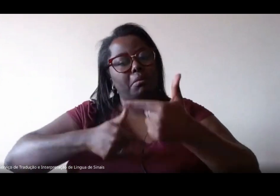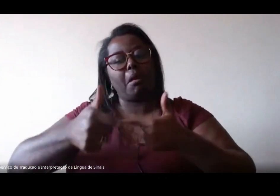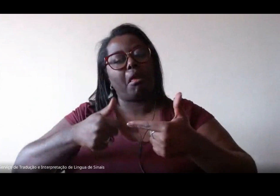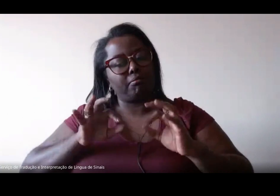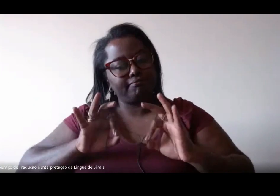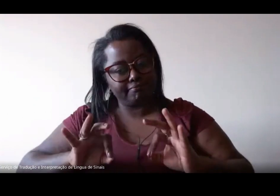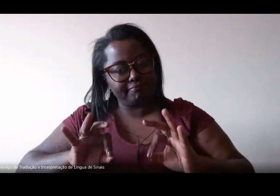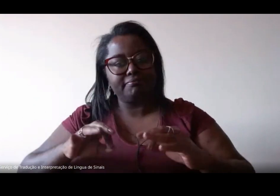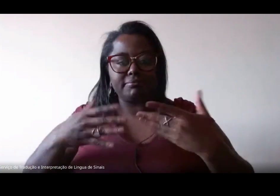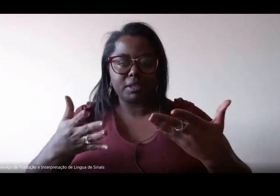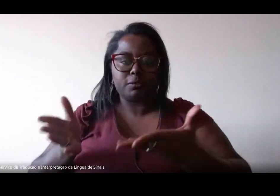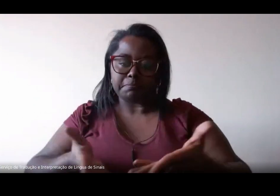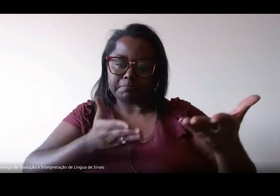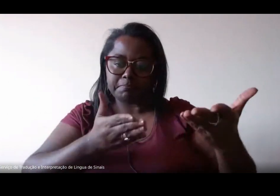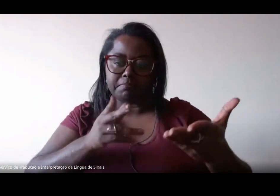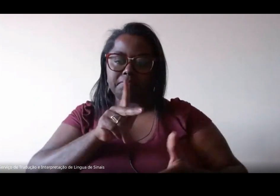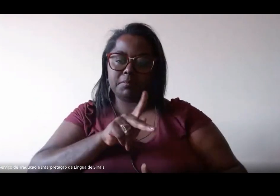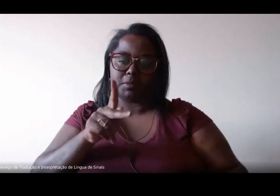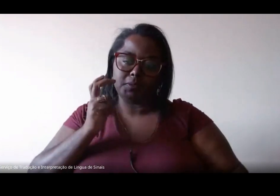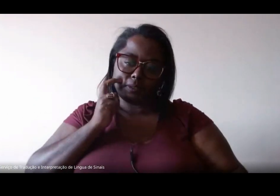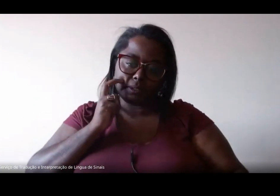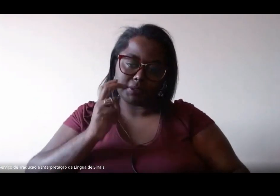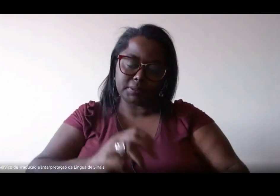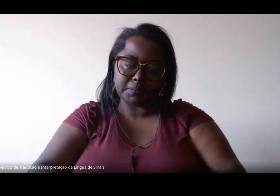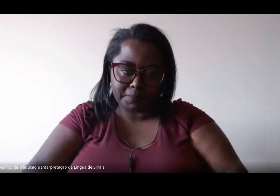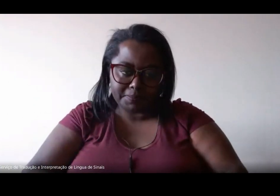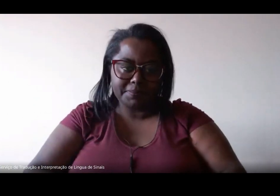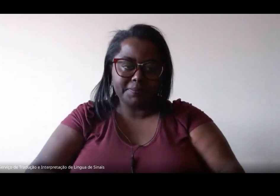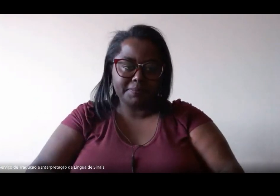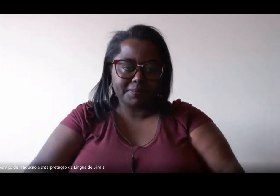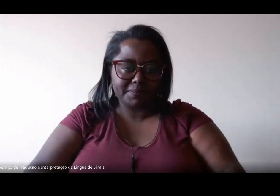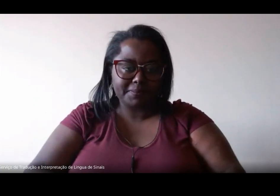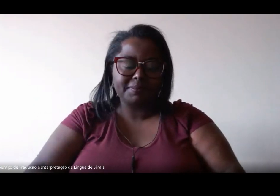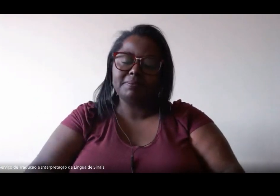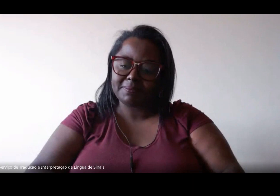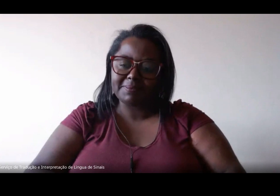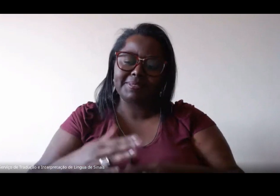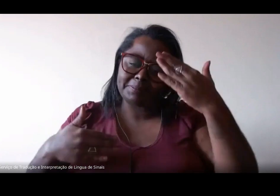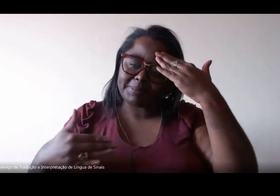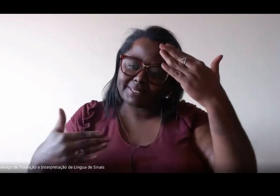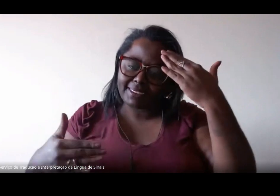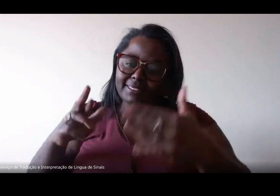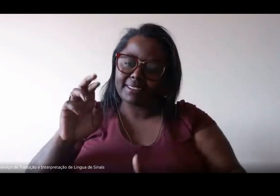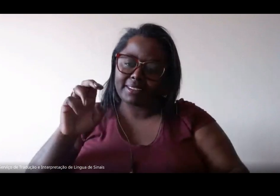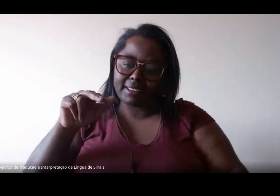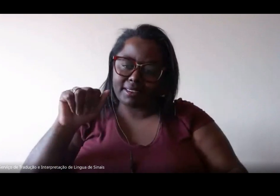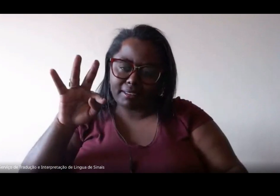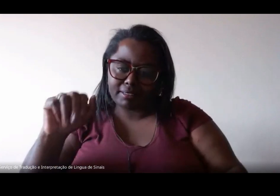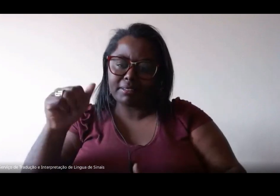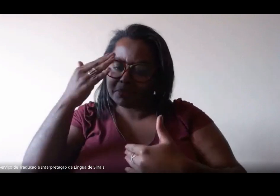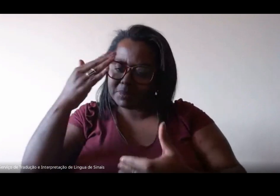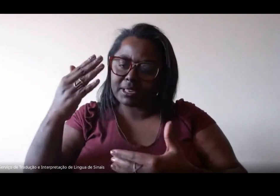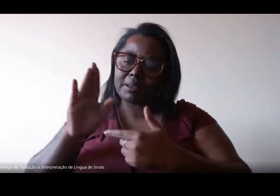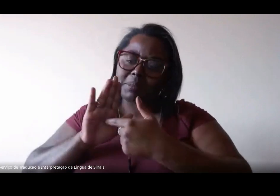fazer um trabalho bacana. Então, passo a palavra para a Fernanda. Obrigada. Obrigada, Renata, querida, obrigada